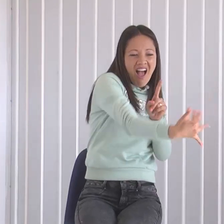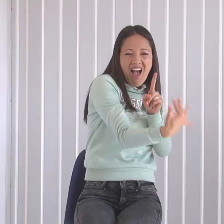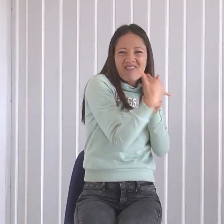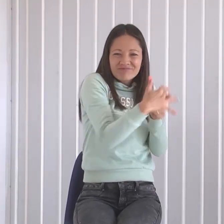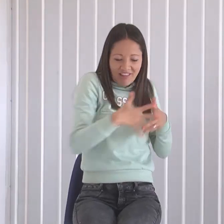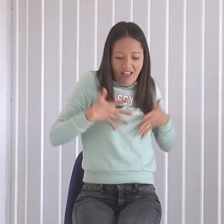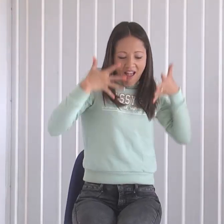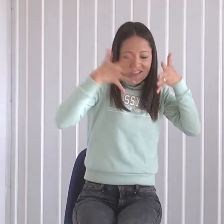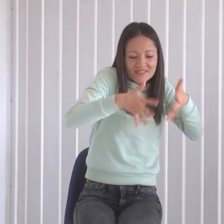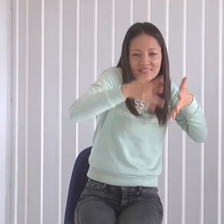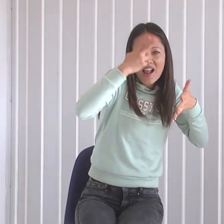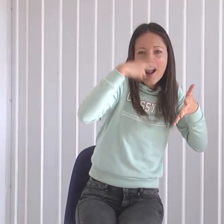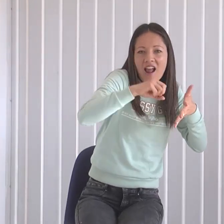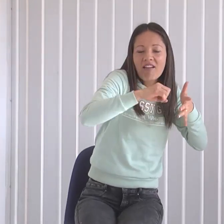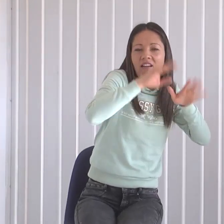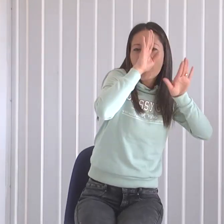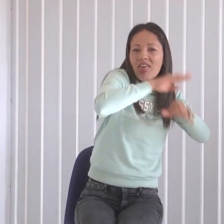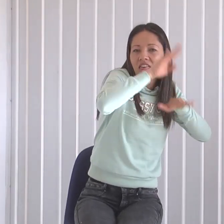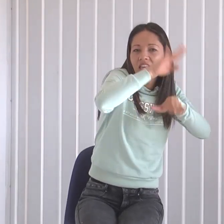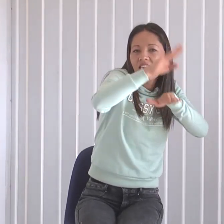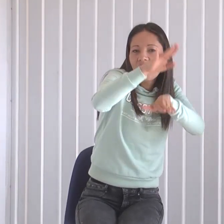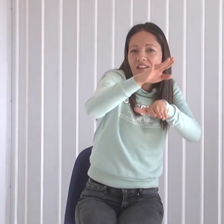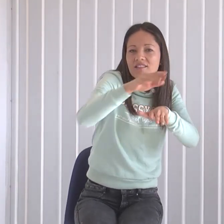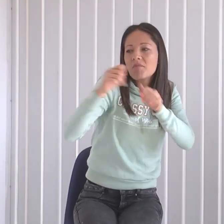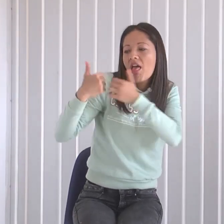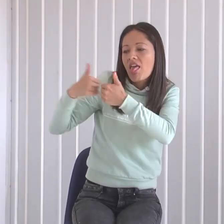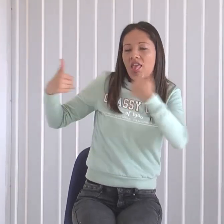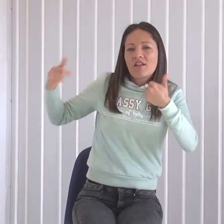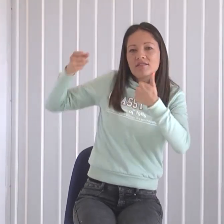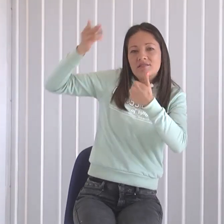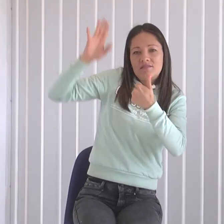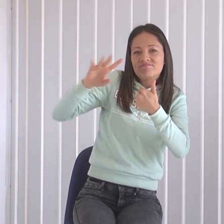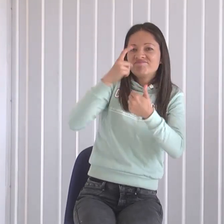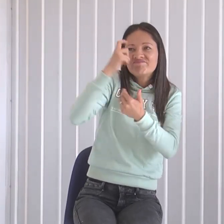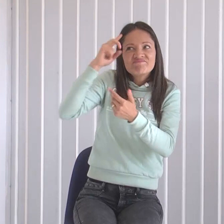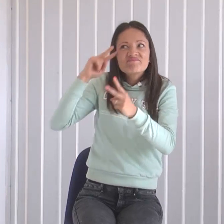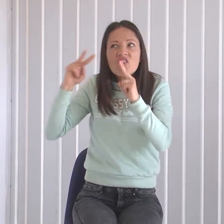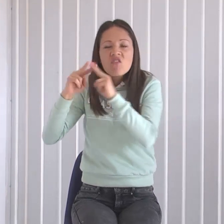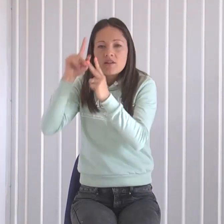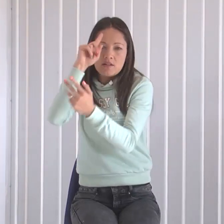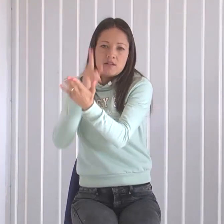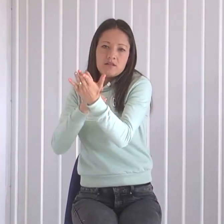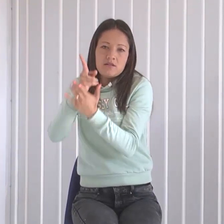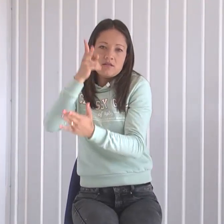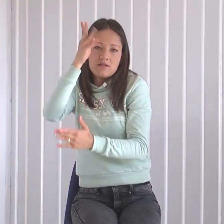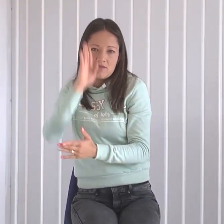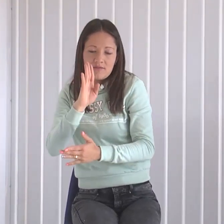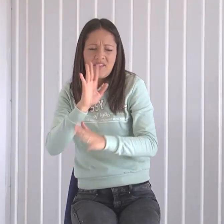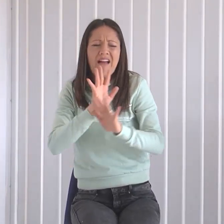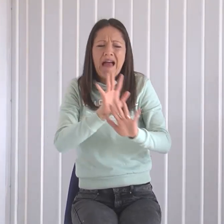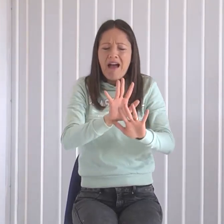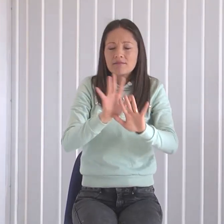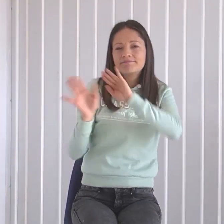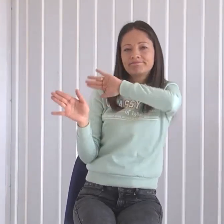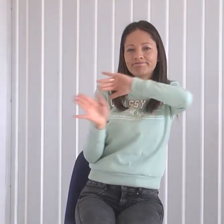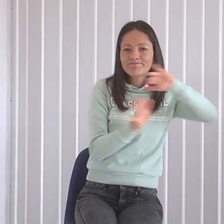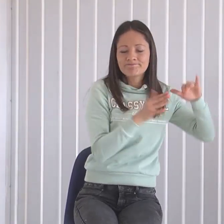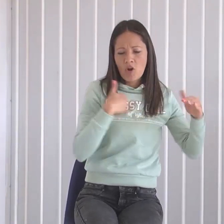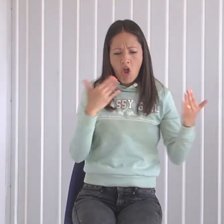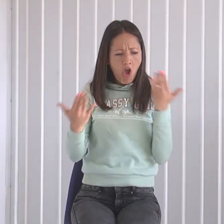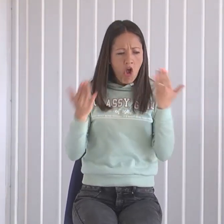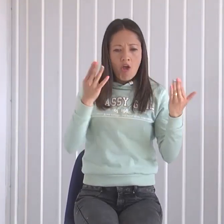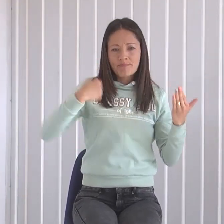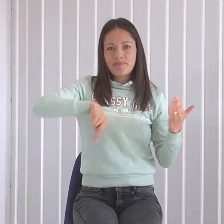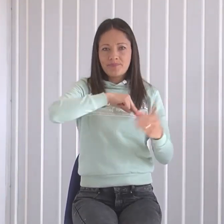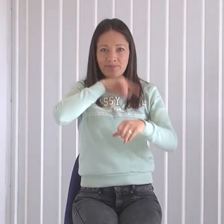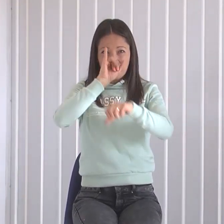contaminado, separado de la fidelidad a Dios, no ha conocido la fidelidad a Dios. Y si nosotros como iglesia hacemos lo mismo,